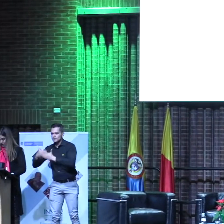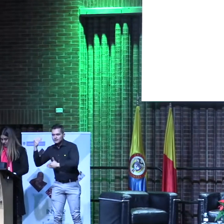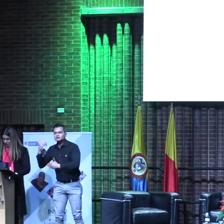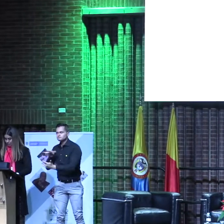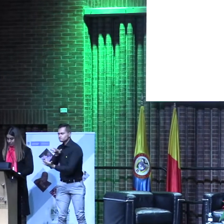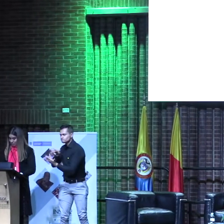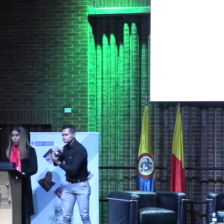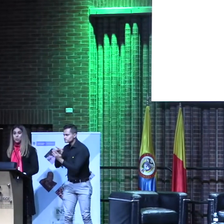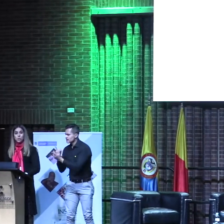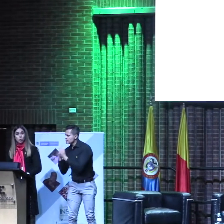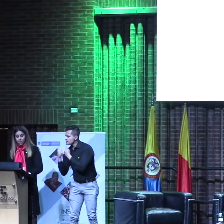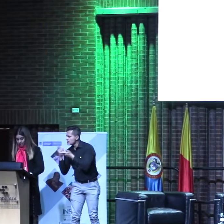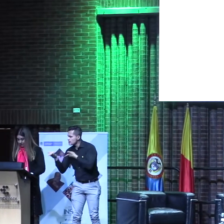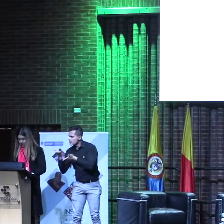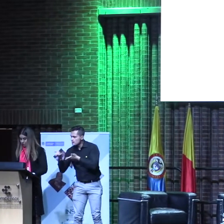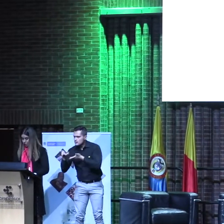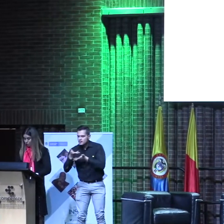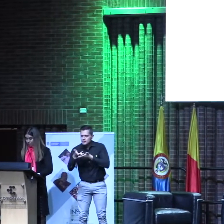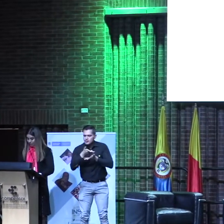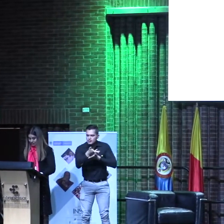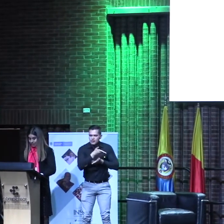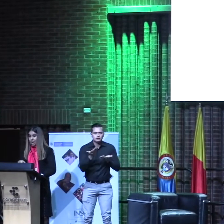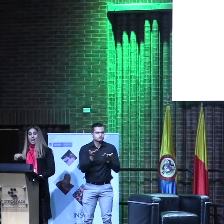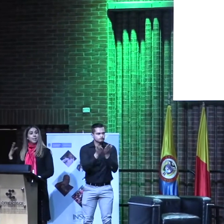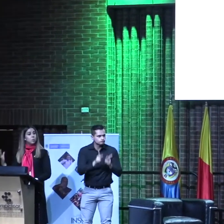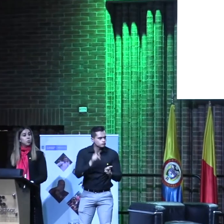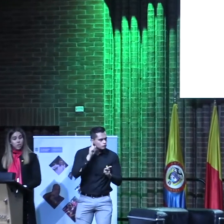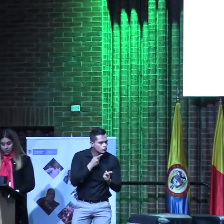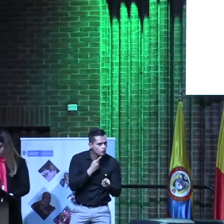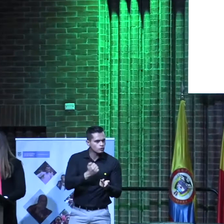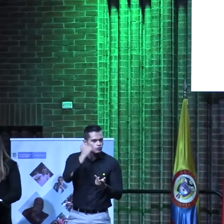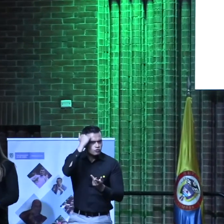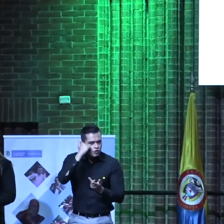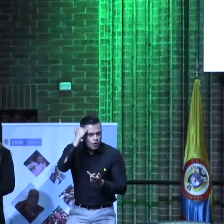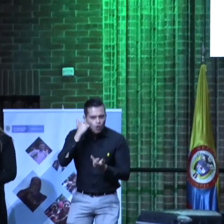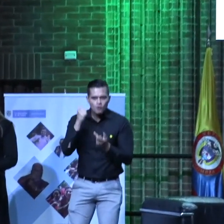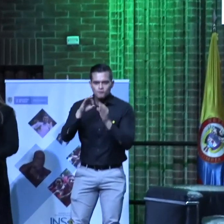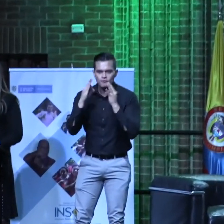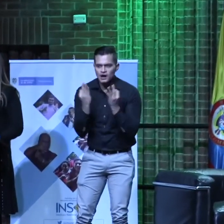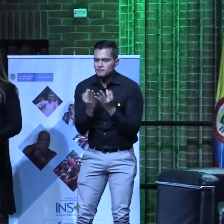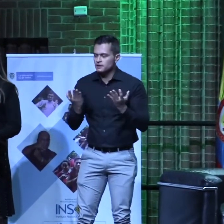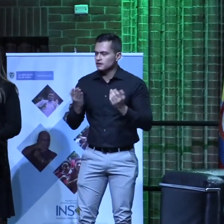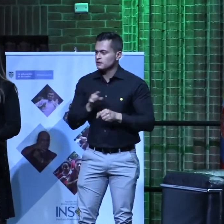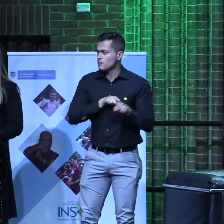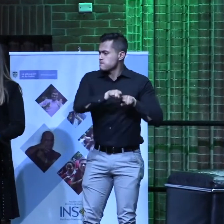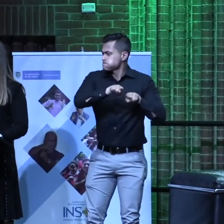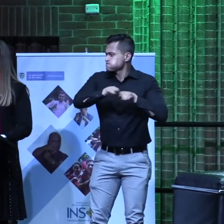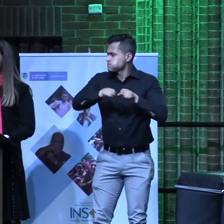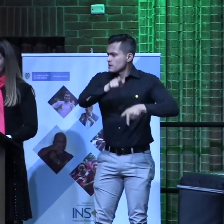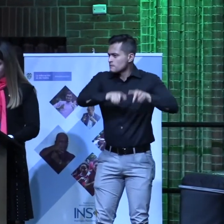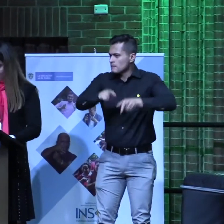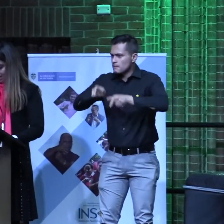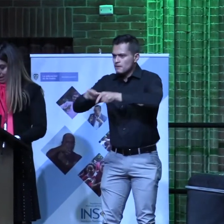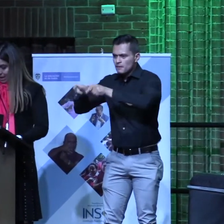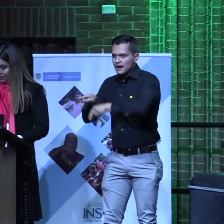los docentes, con los estudiantes y con sus familias, entre muchísimos otros actores que de alguna